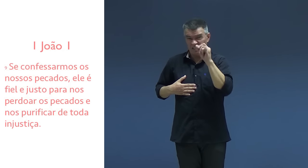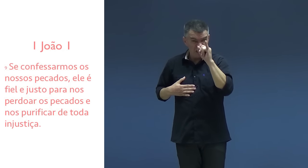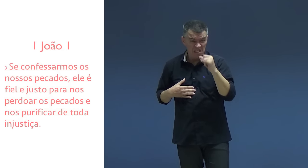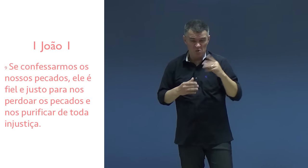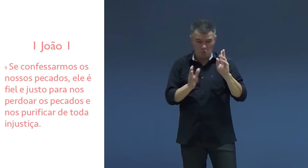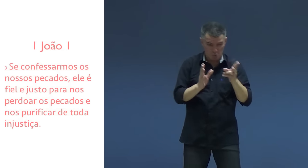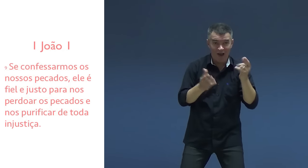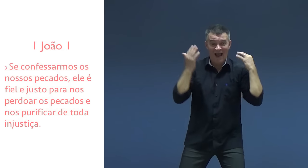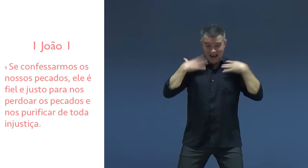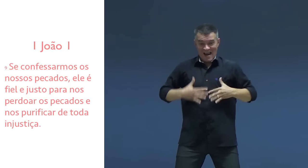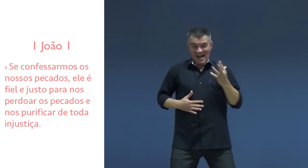alma.